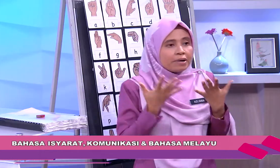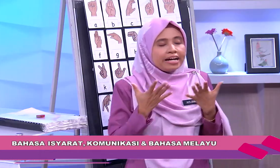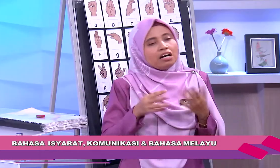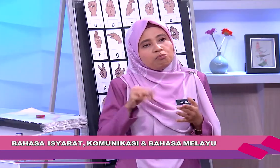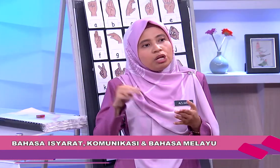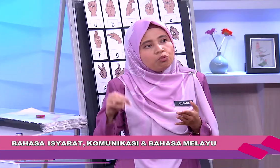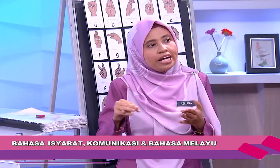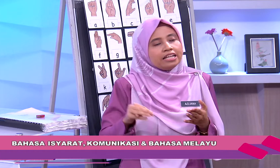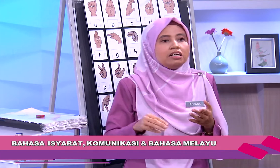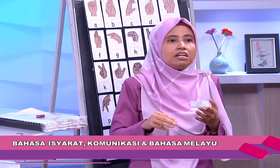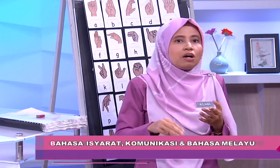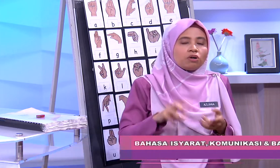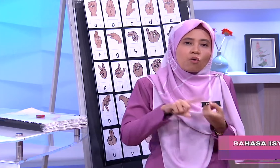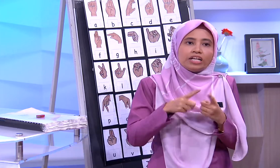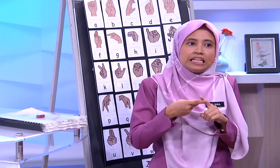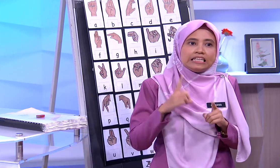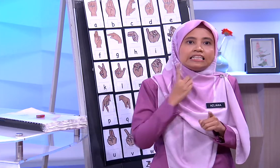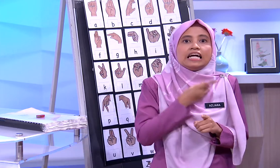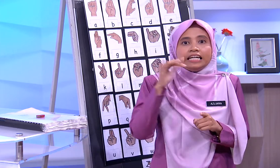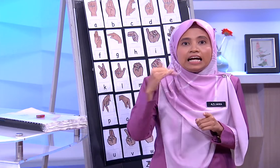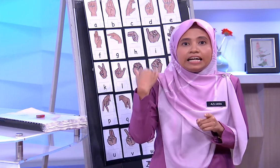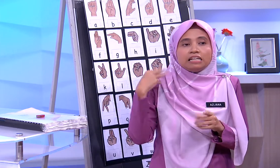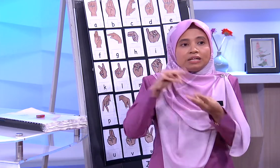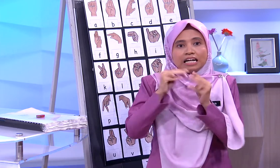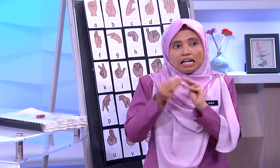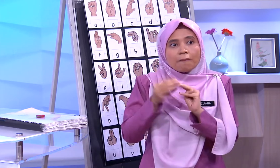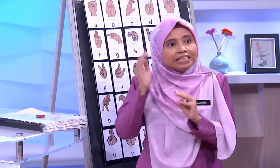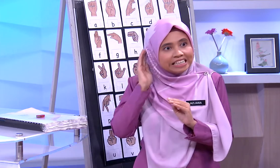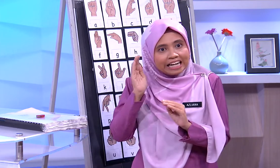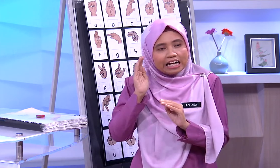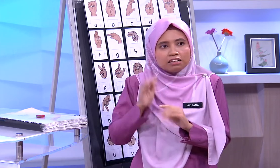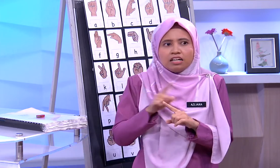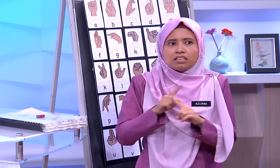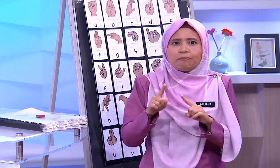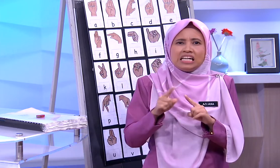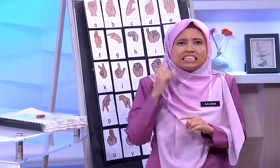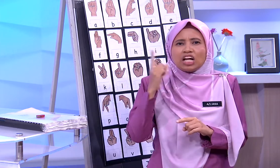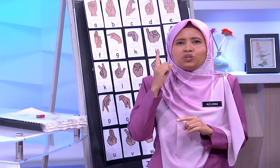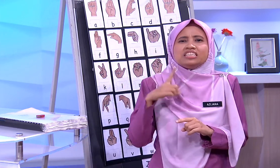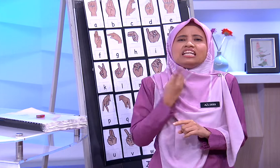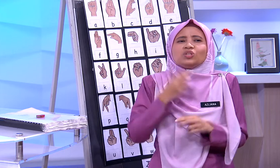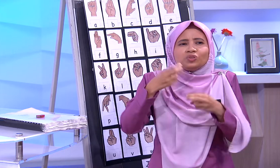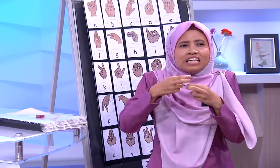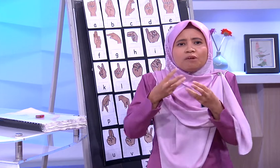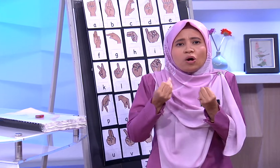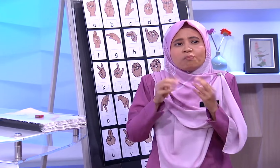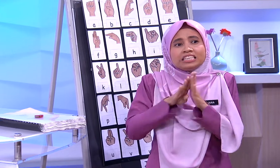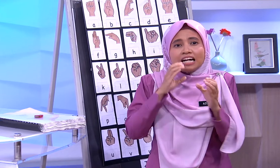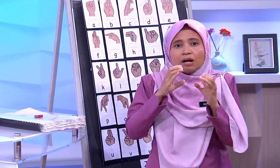ramai-ramai murid-murid kawan-kawan cite yang ada masalah pendengaran tapi selalunya kita susah mahu bercakap